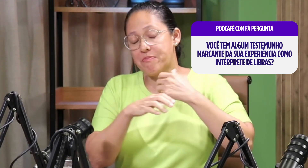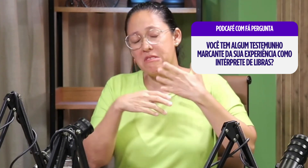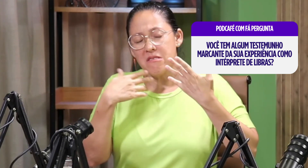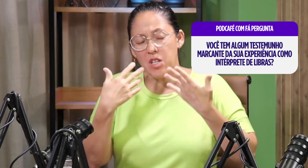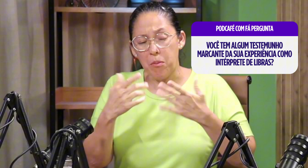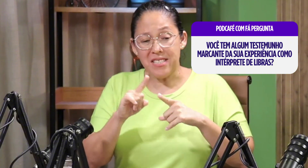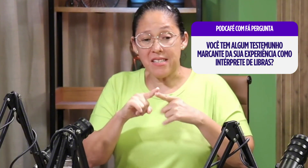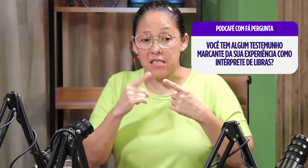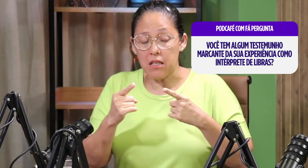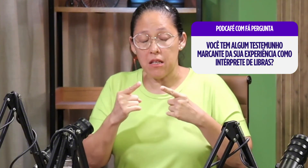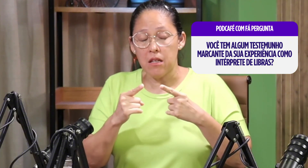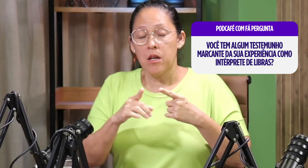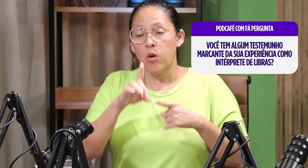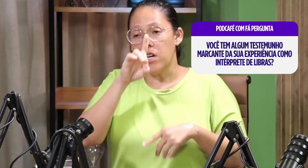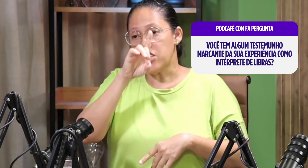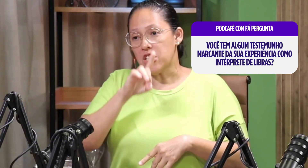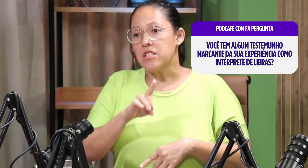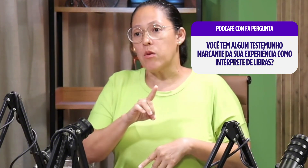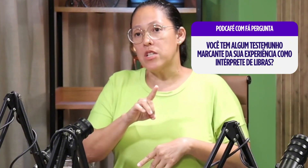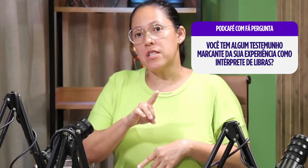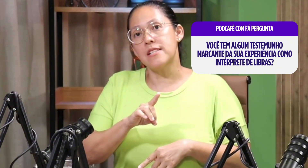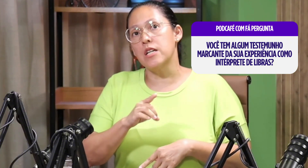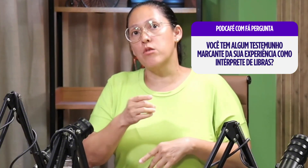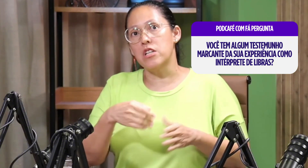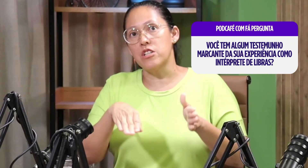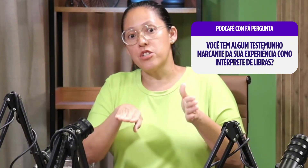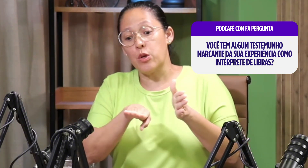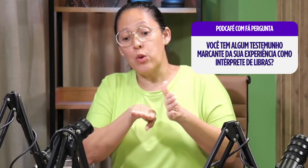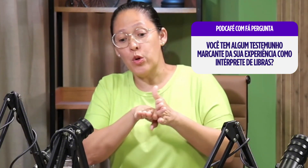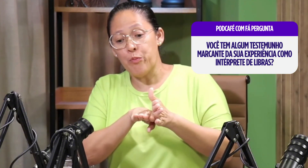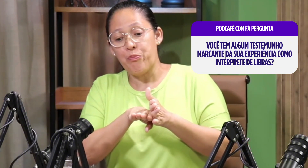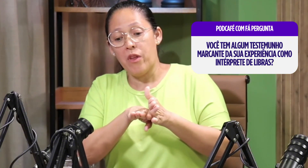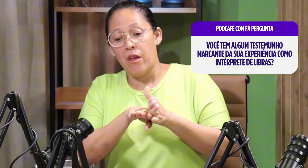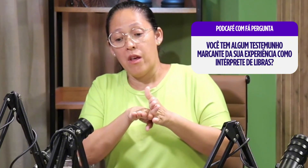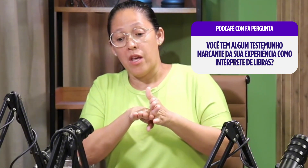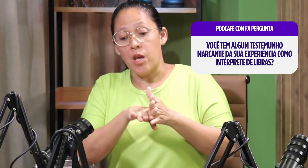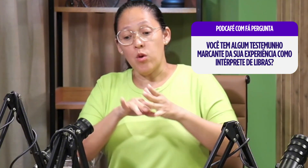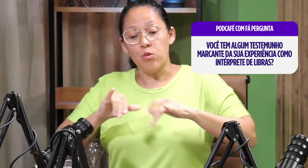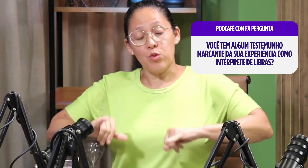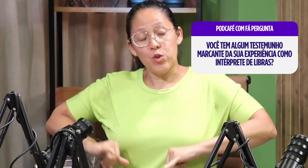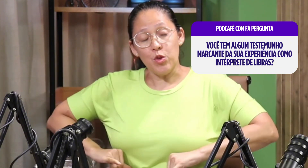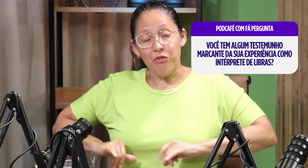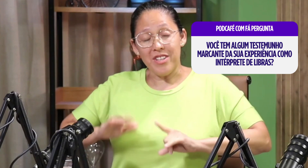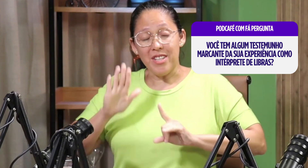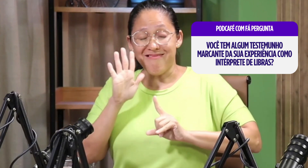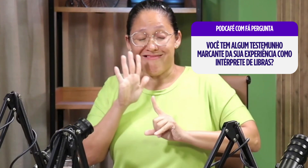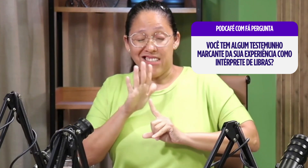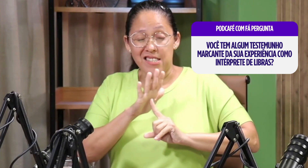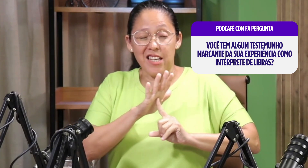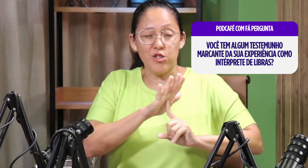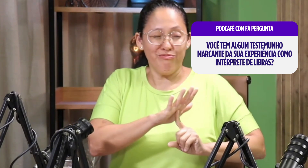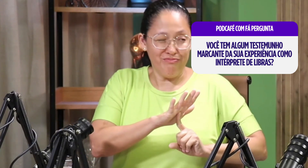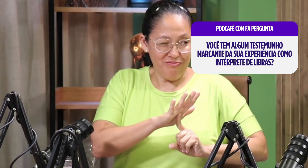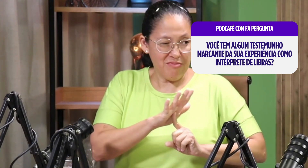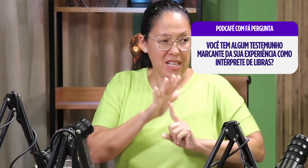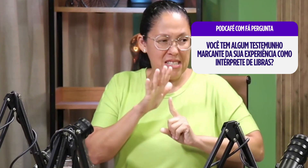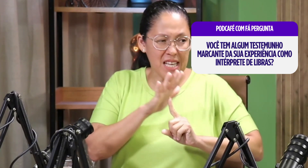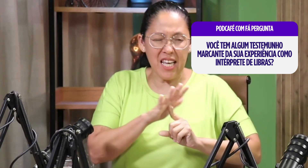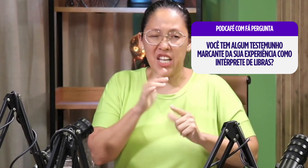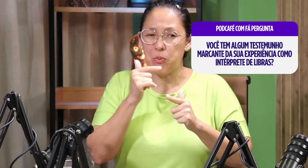AEI. Então, mas assim, com a direção que chegou, eu sofri assédio,